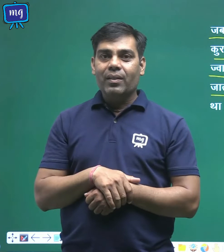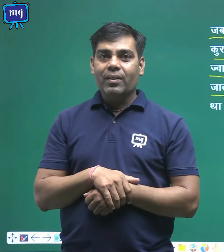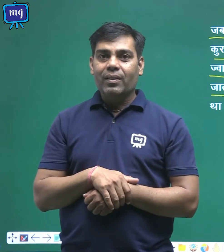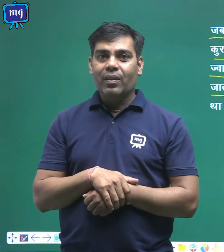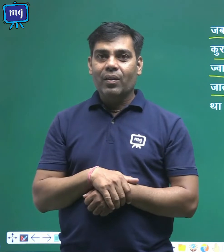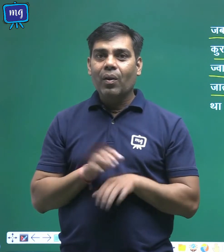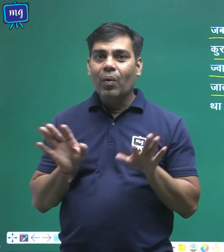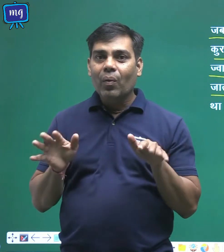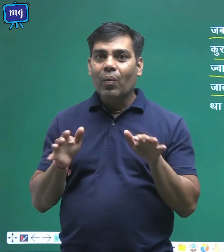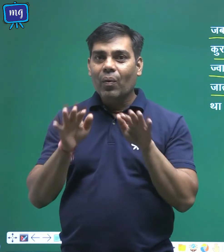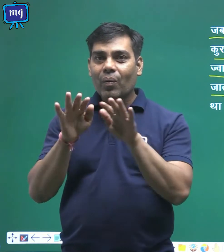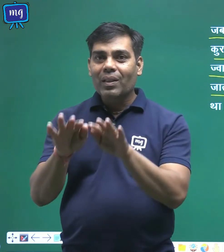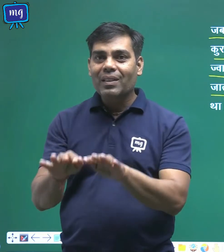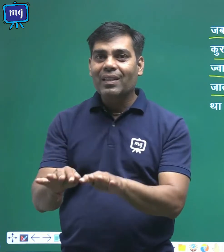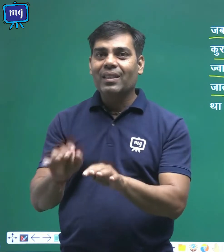उतर जाती है।